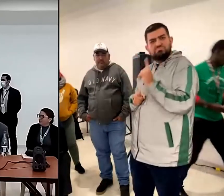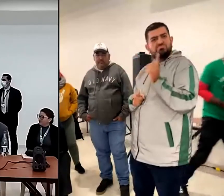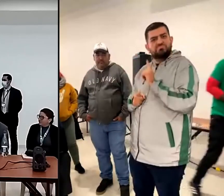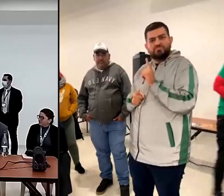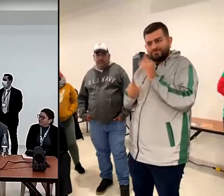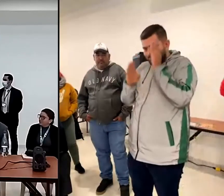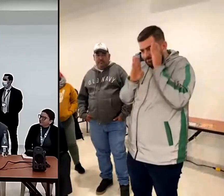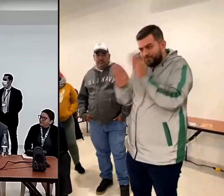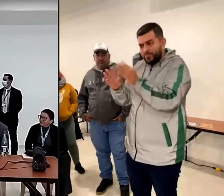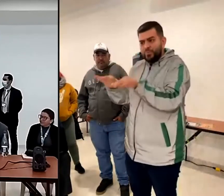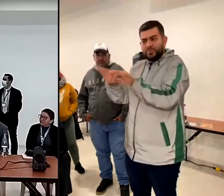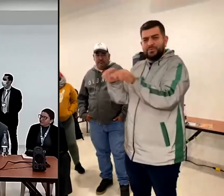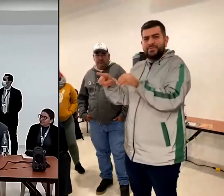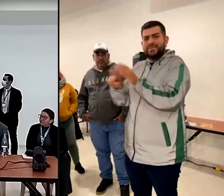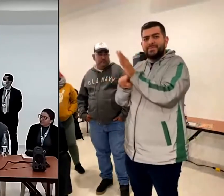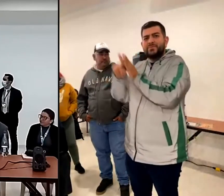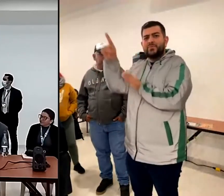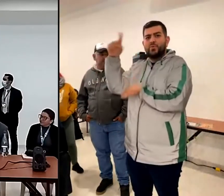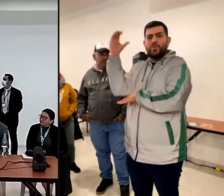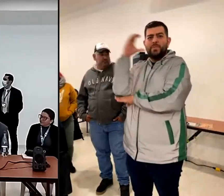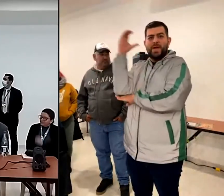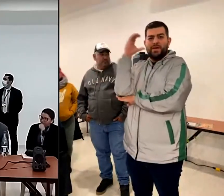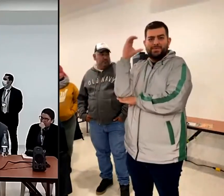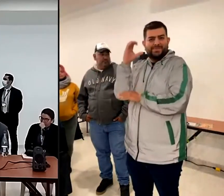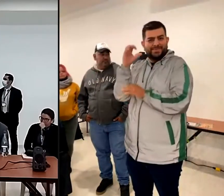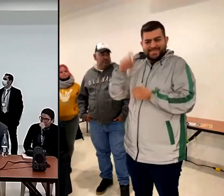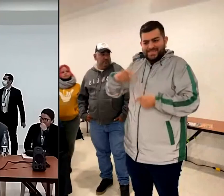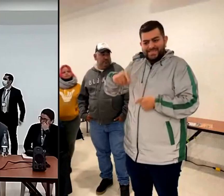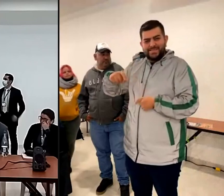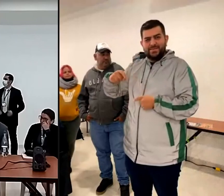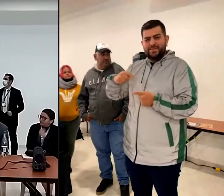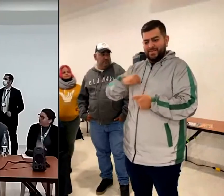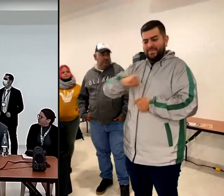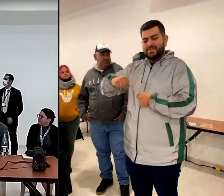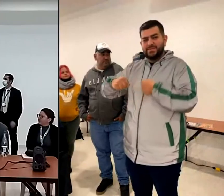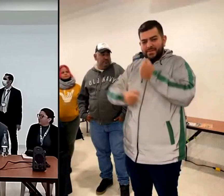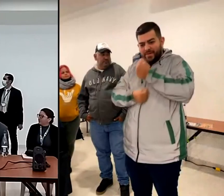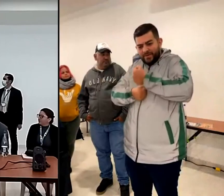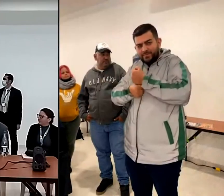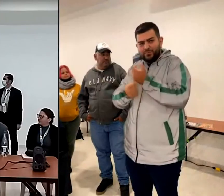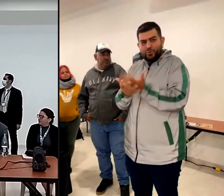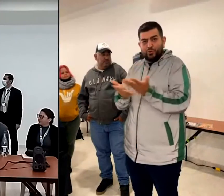porque nos está discriminando como personas